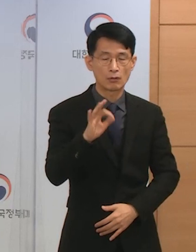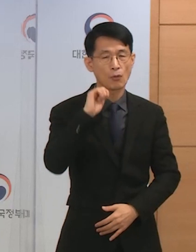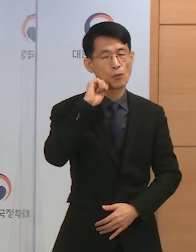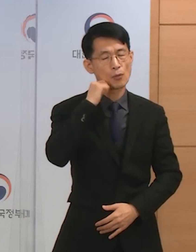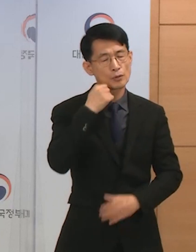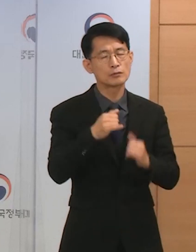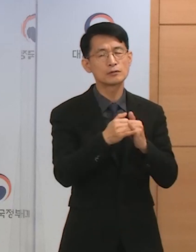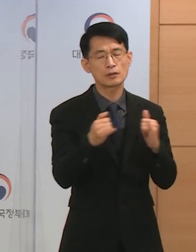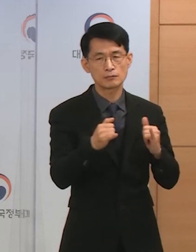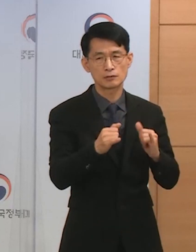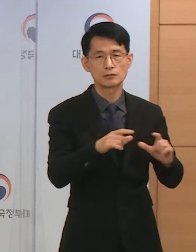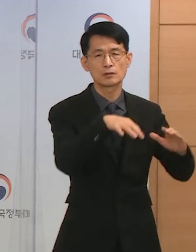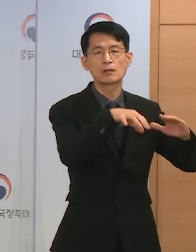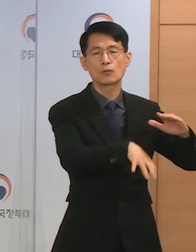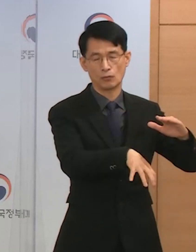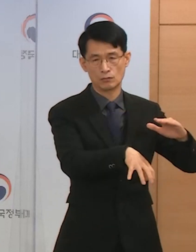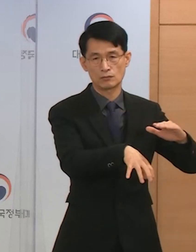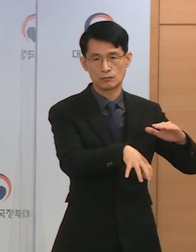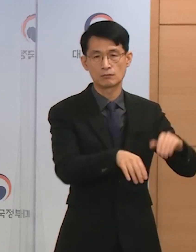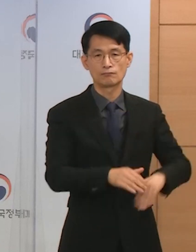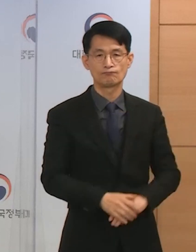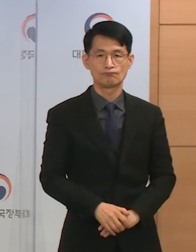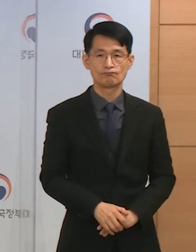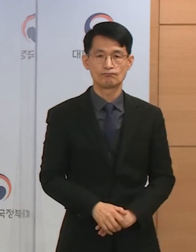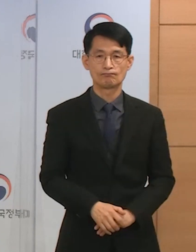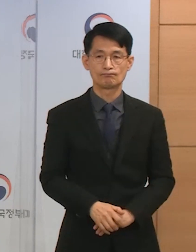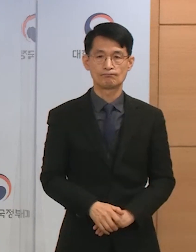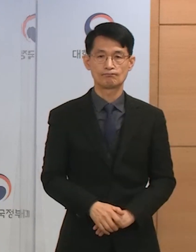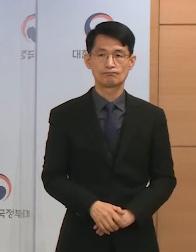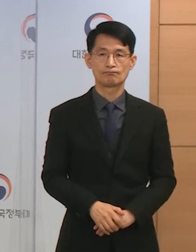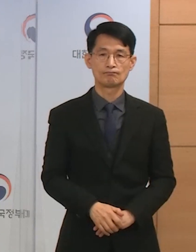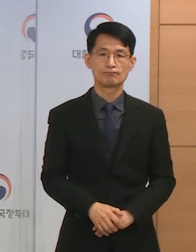그런 상반된 현실입니다.